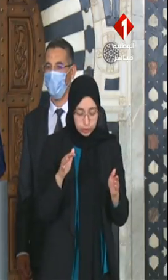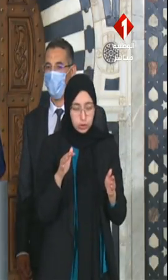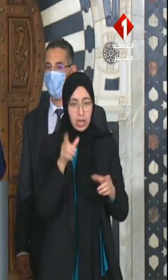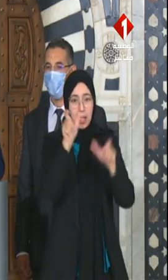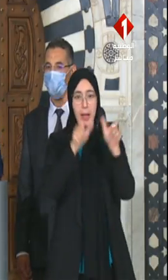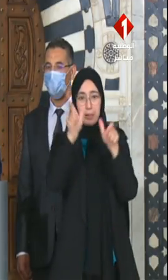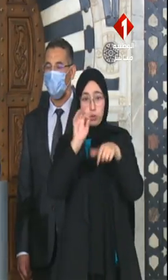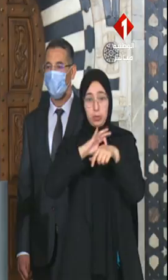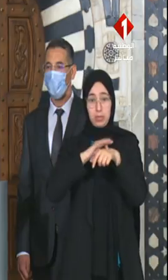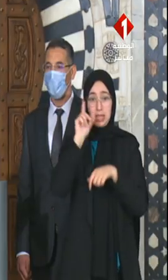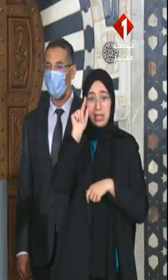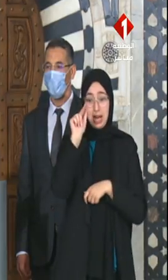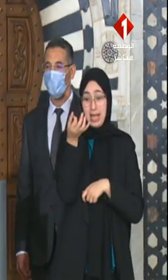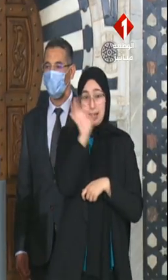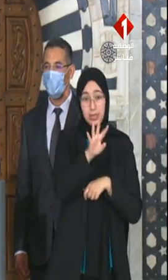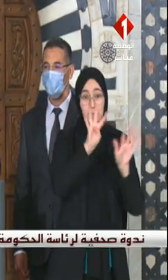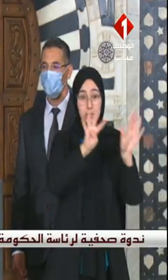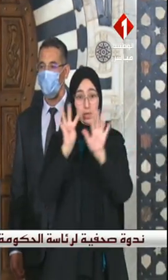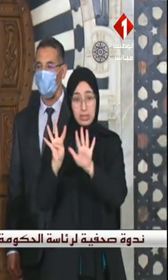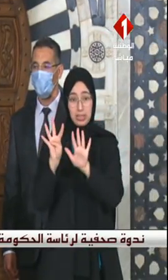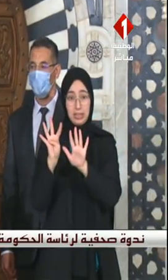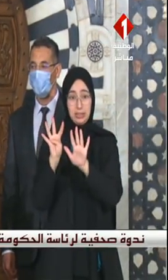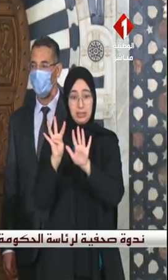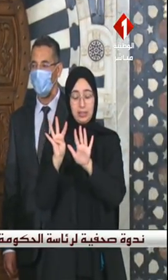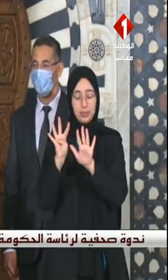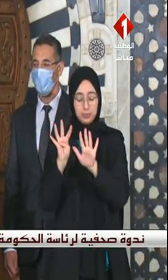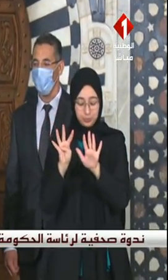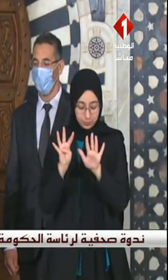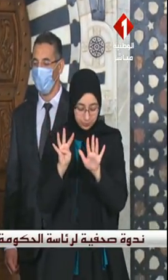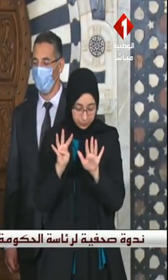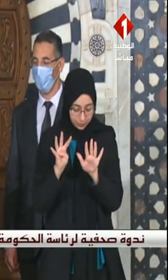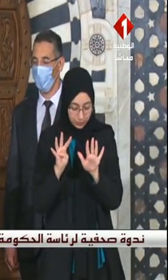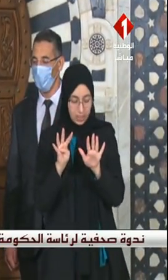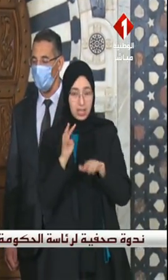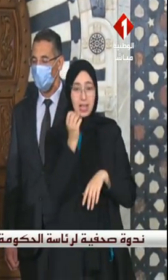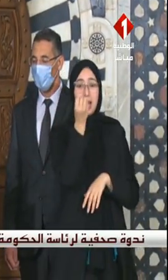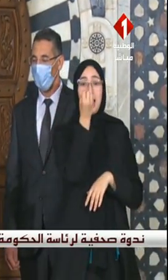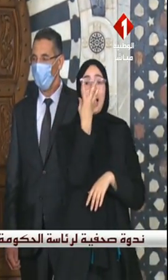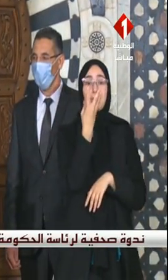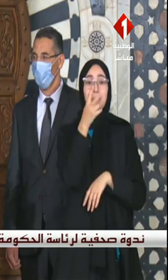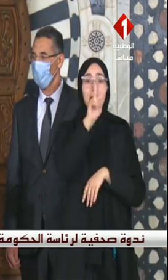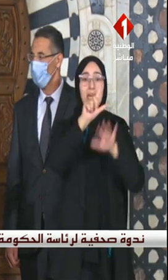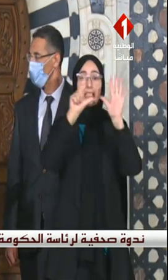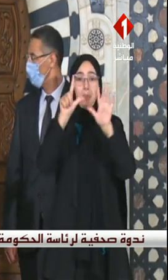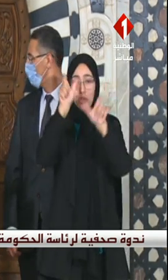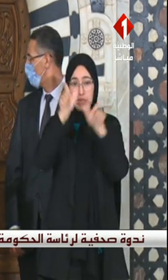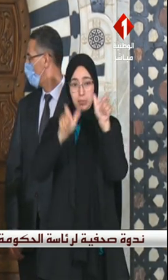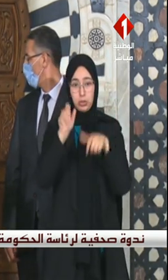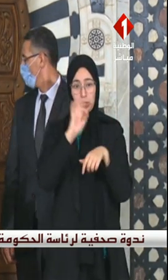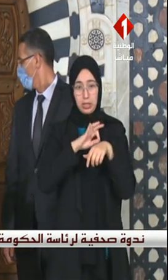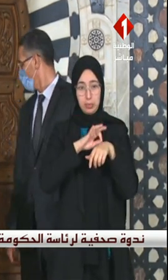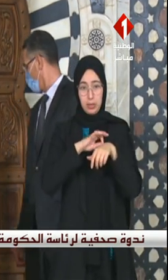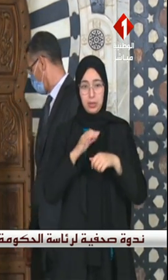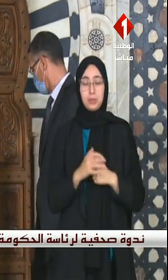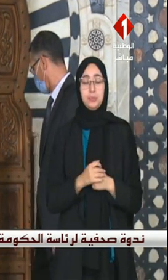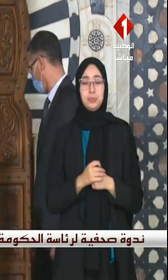مريض، و 579 سرير أكسجين يقيم فيهم 427 مريض. في